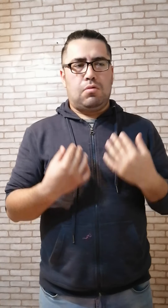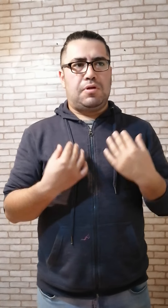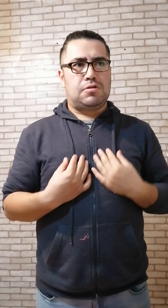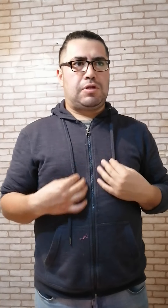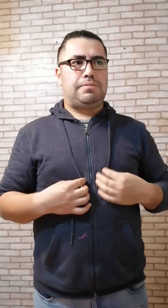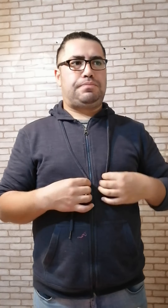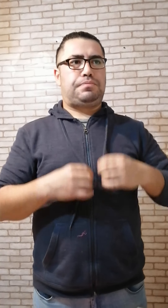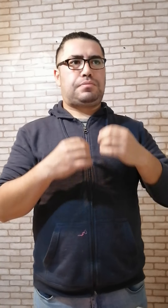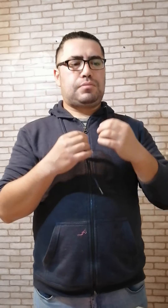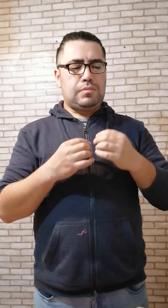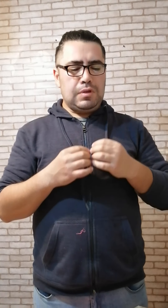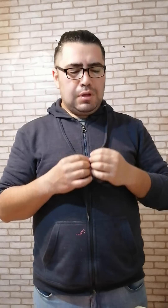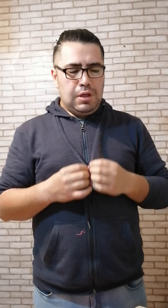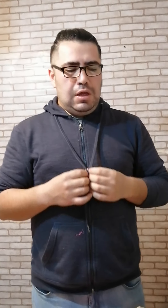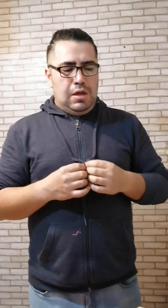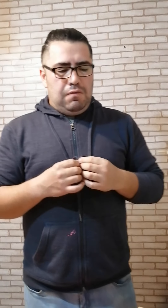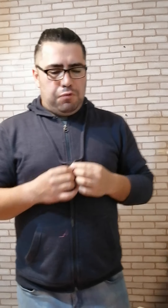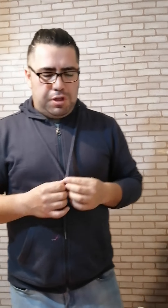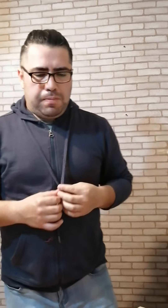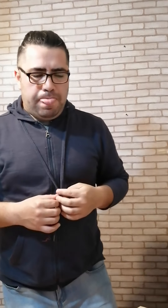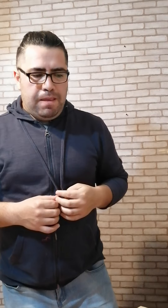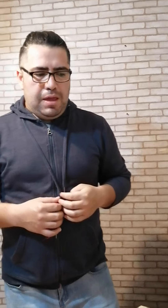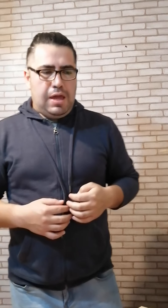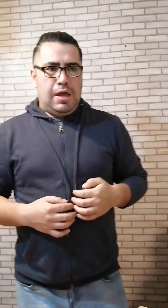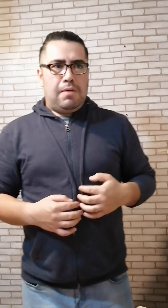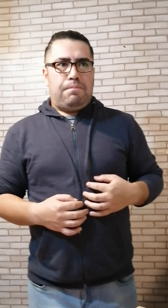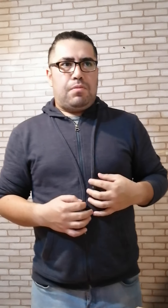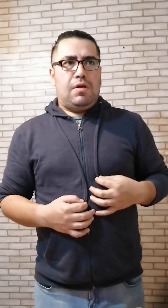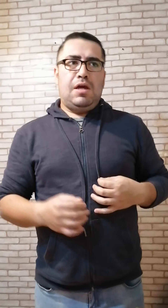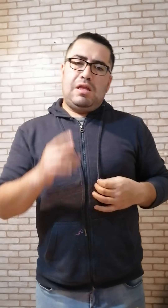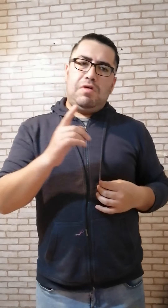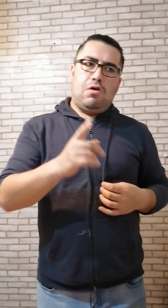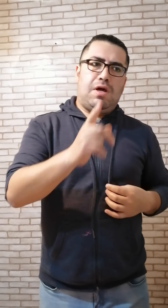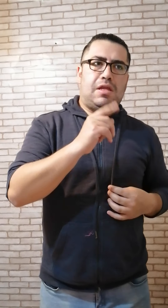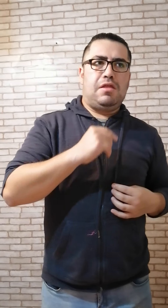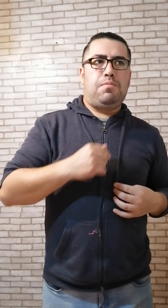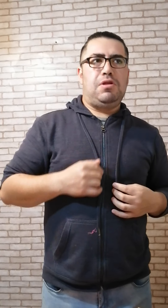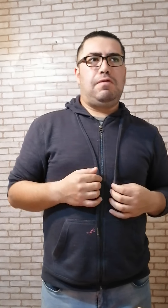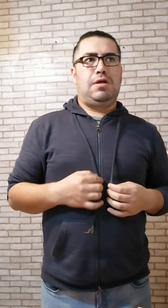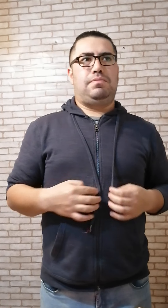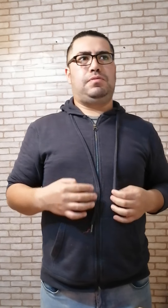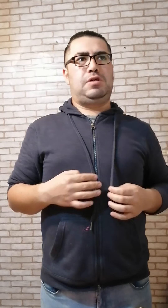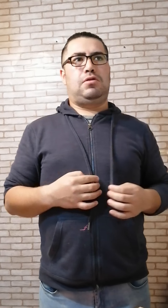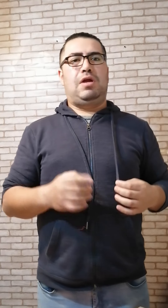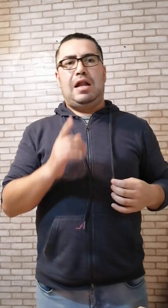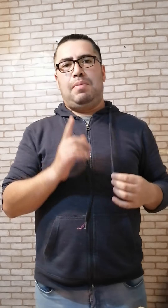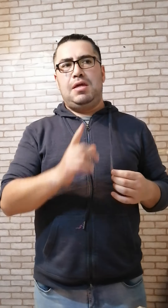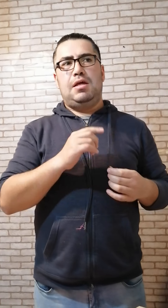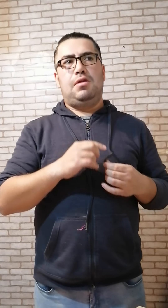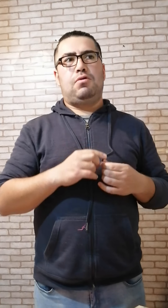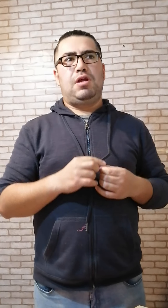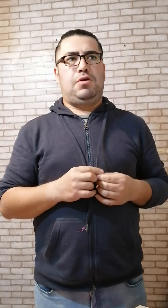persona bueno que este vídeo va a estar disponible siempre en la página del colegio